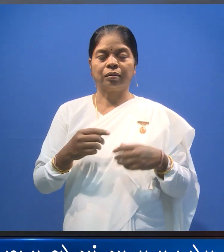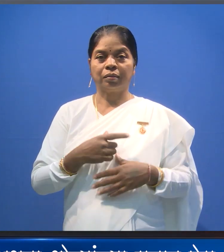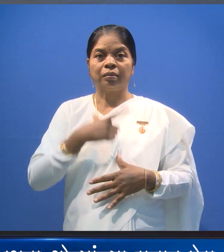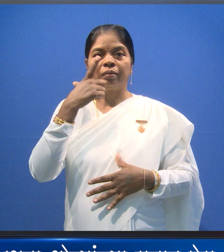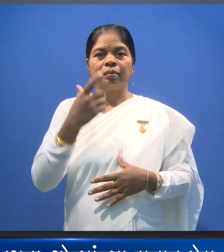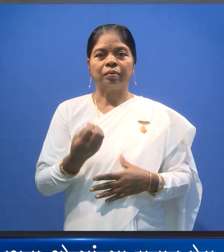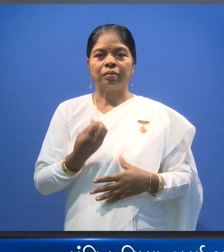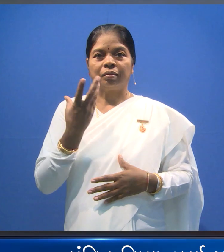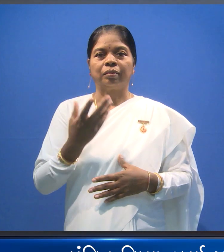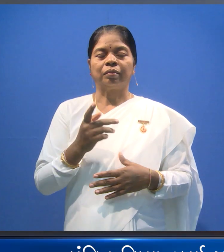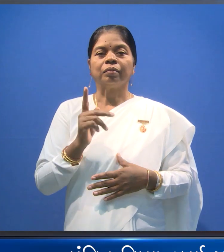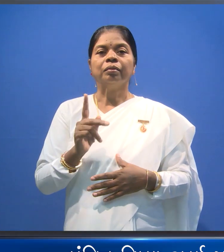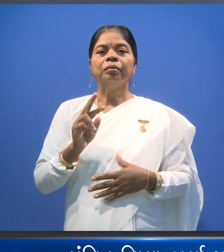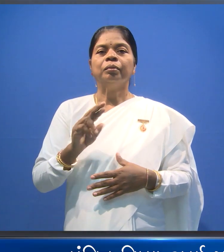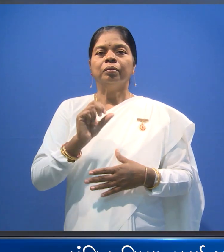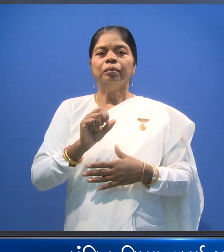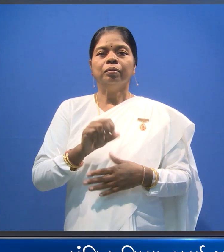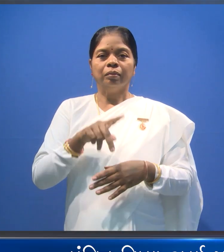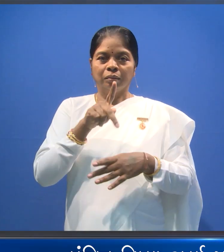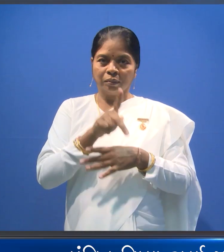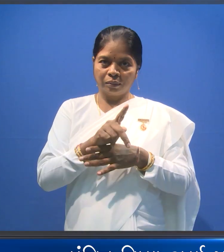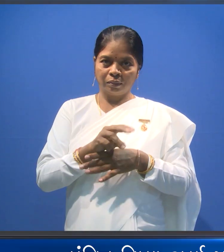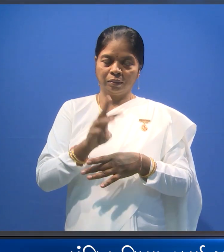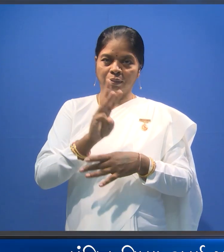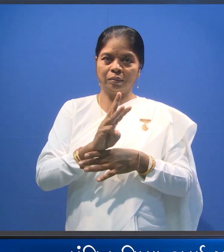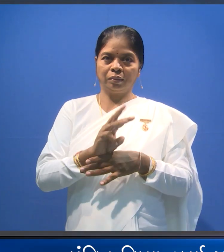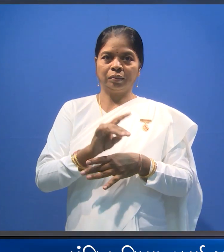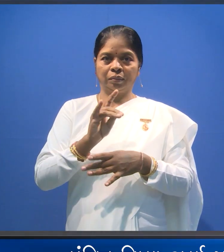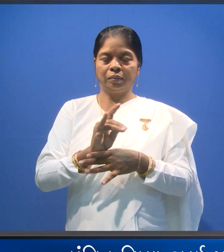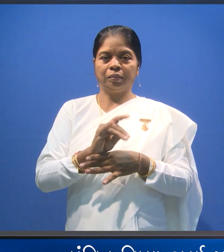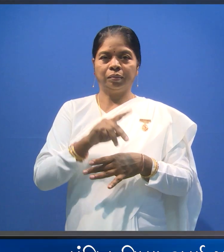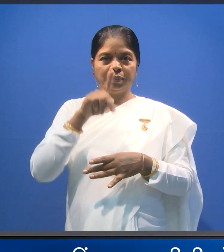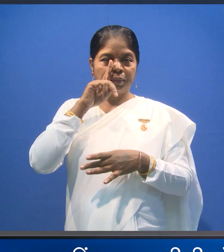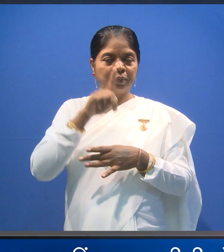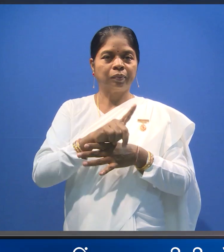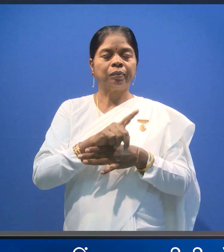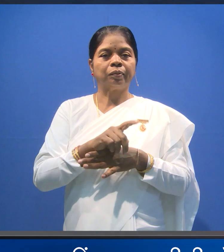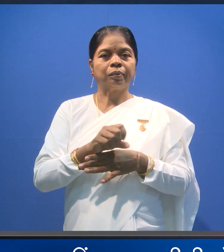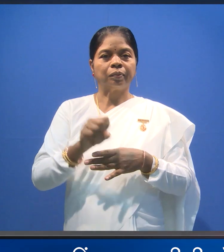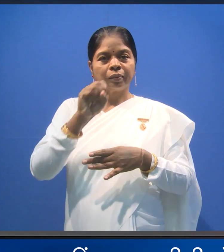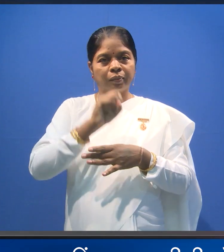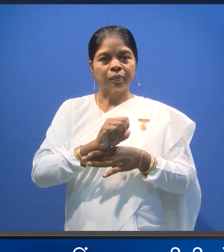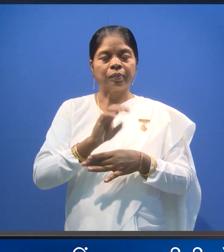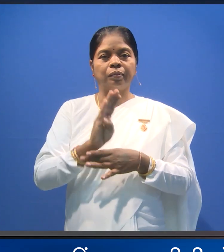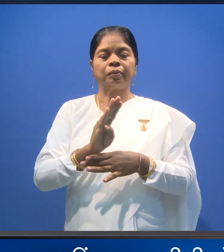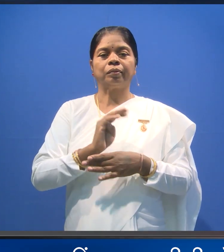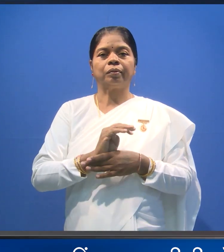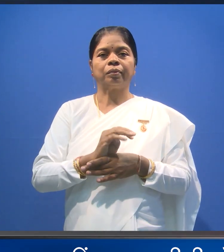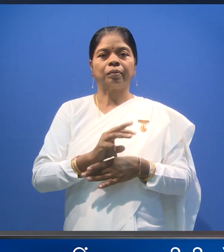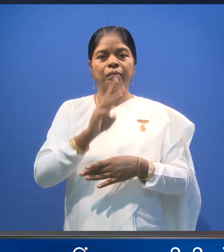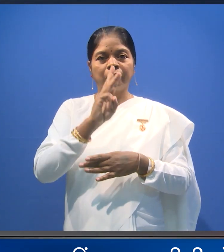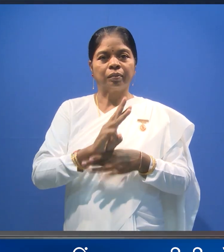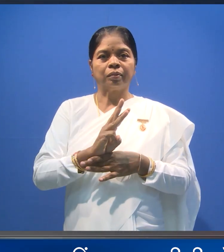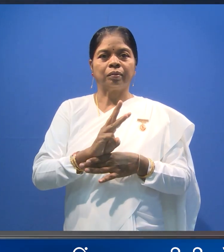करते. पंडित विष्णू शर्मा यांनी लिहिलेले पंचतंत्र, सिंहासन बत्तीसी,